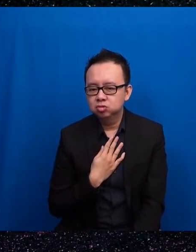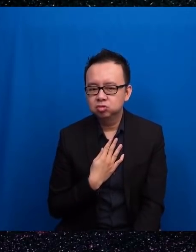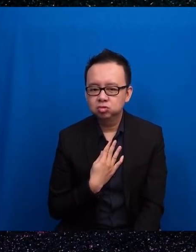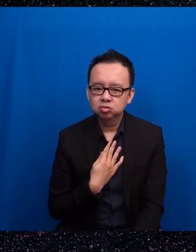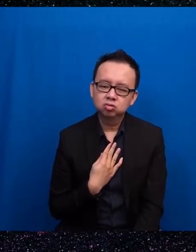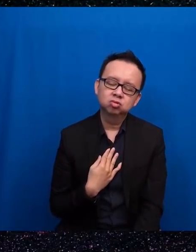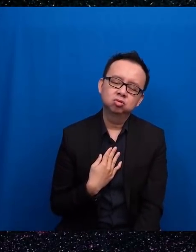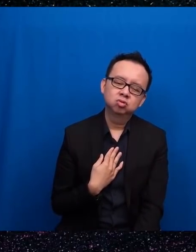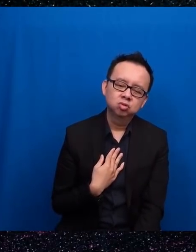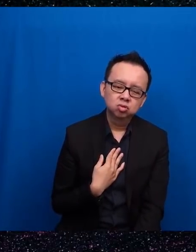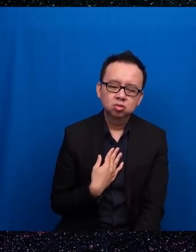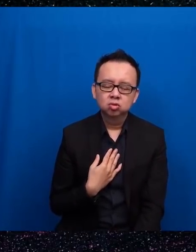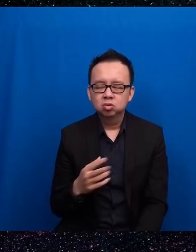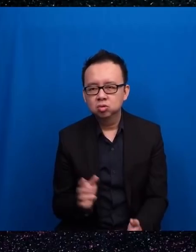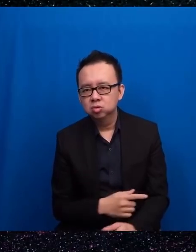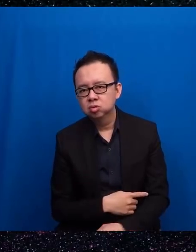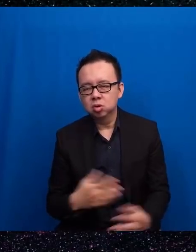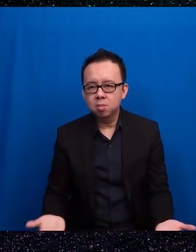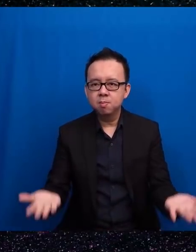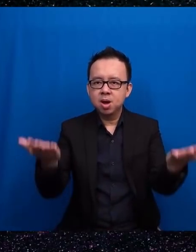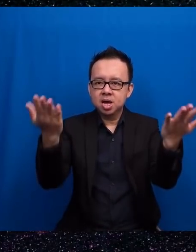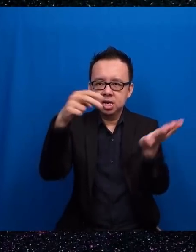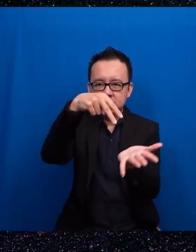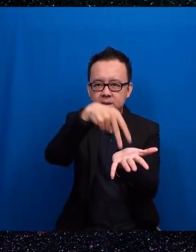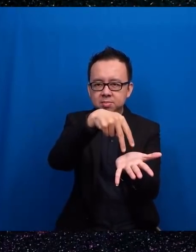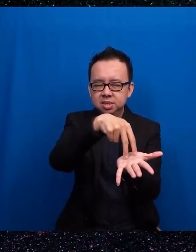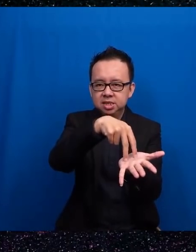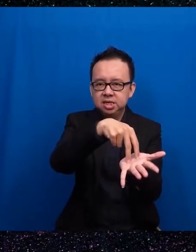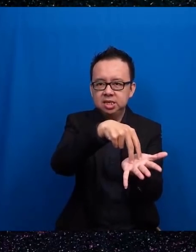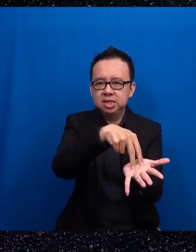bagiku. Mari bangkit berdiri bersama-sama.